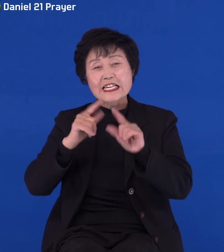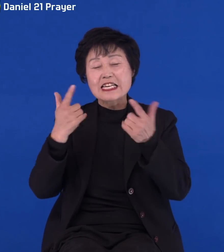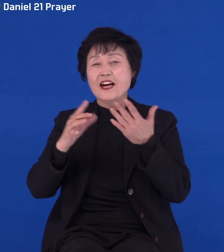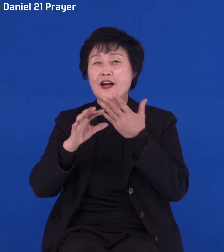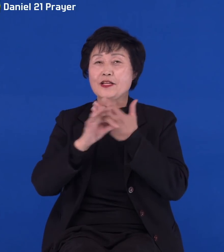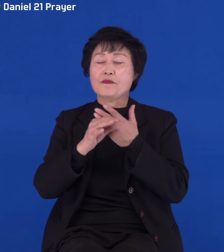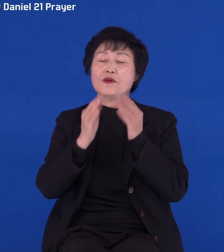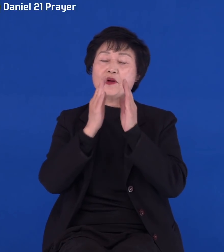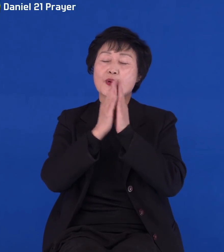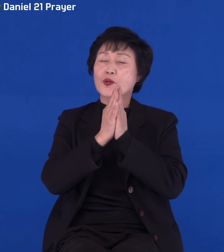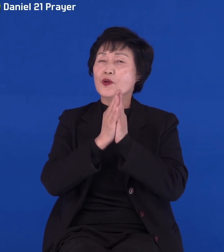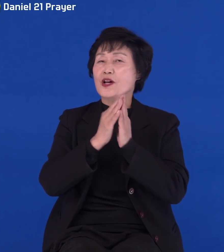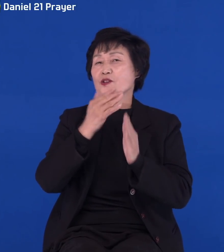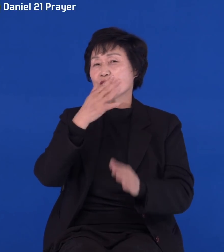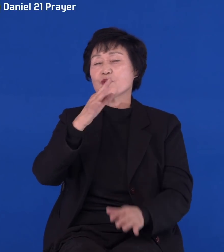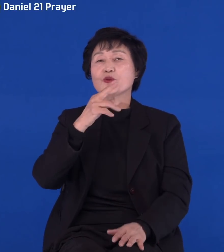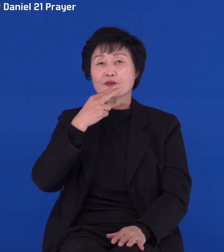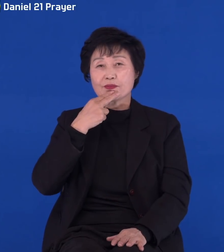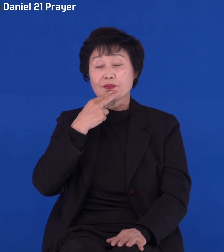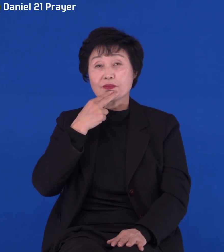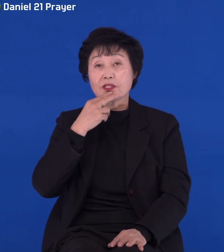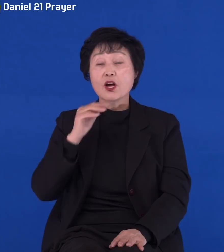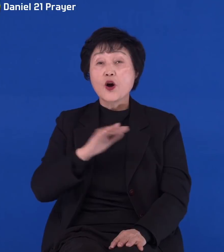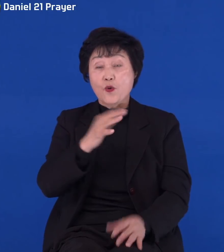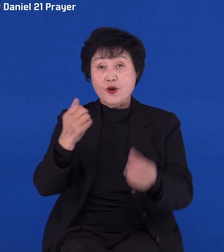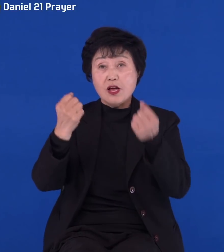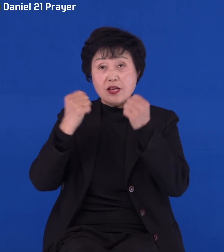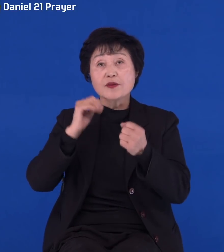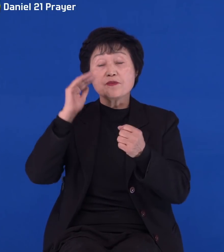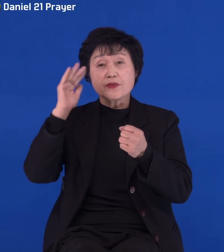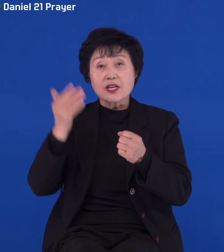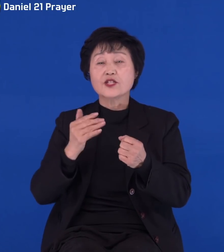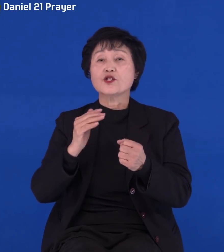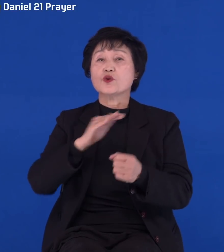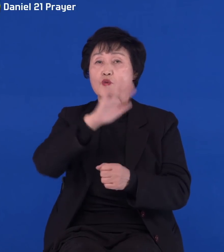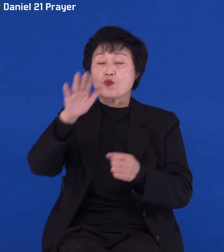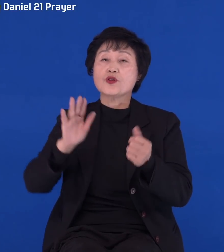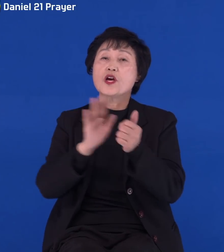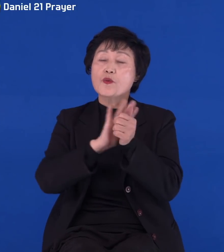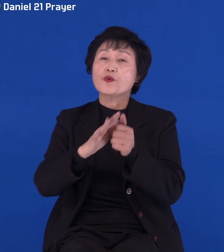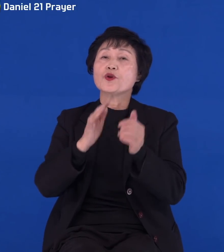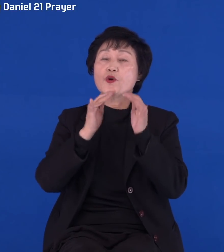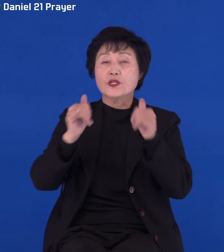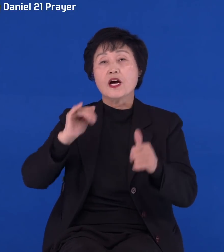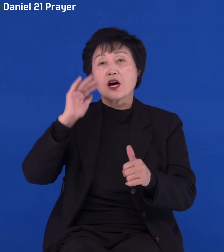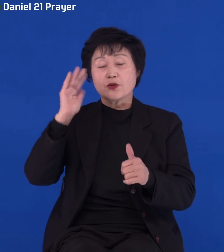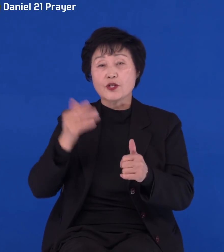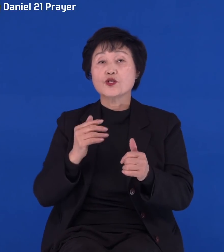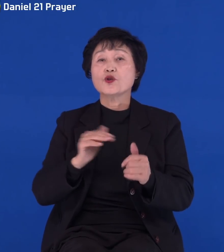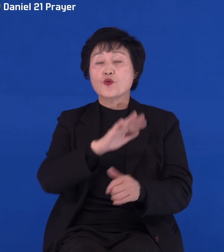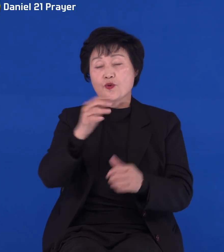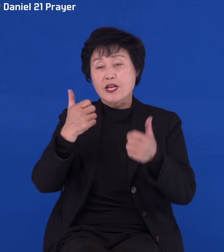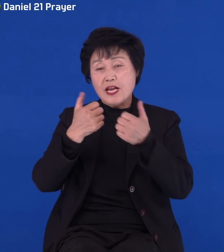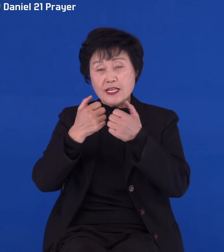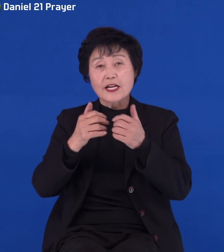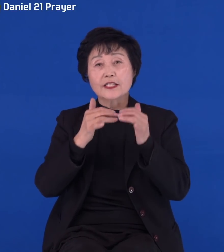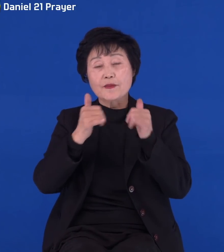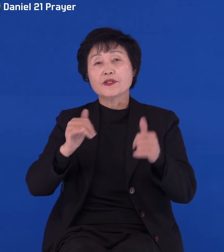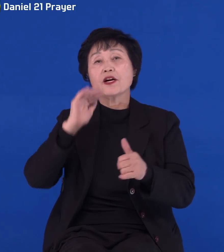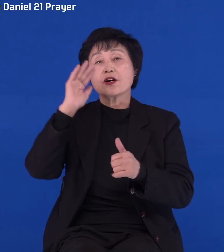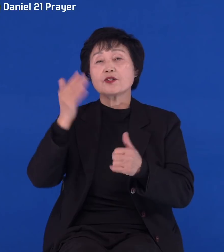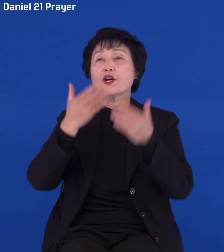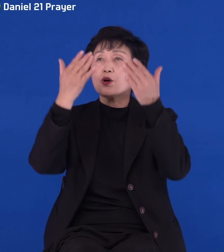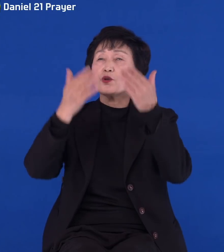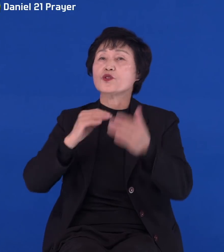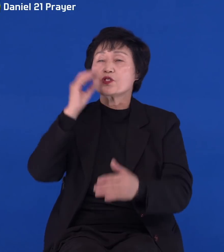우리의 보혜사 되시잖아요. 우리의 저력자가 되시잖아요. 우리의 위로자가 되시잖아요. 우리의 상담가가 되어주시잖아요. 이 좋은 성령이